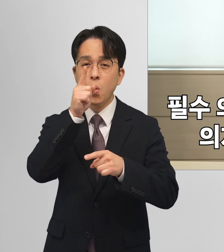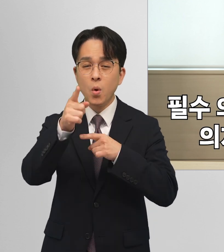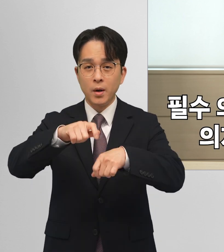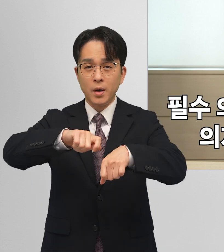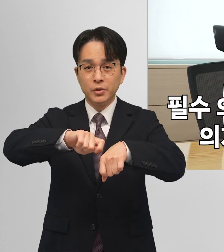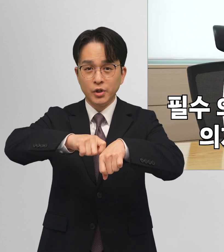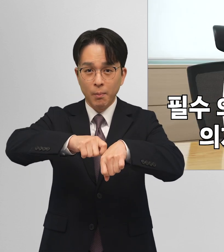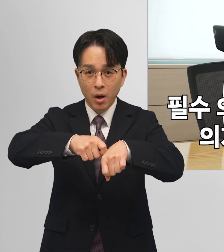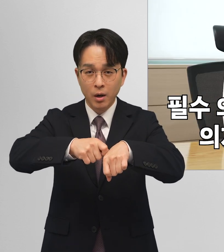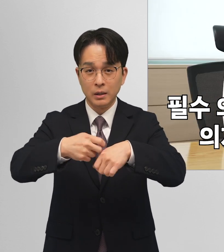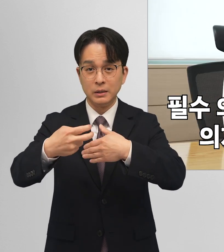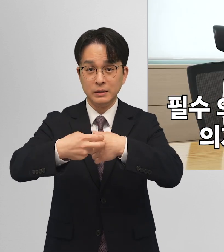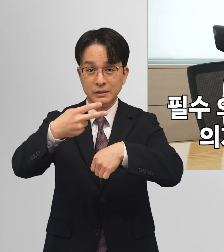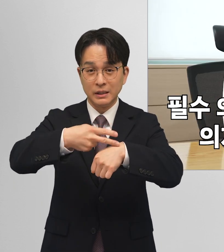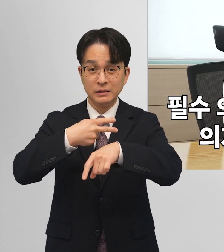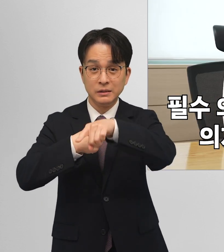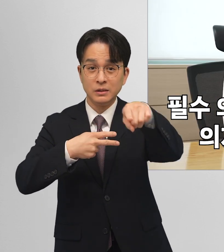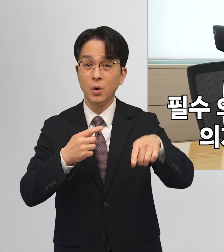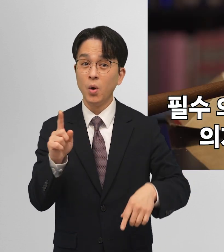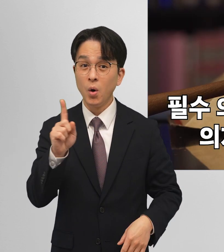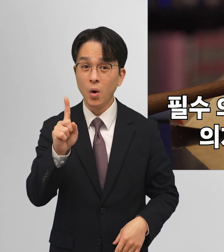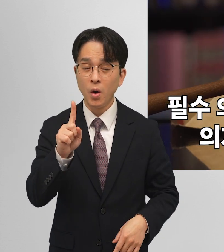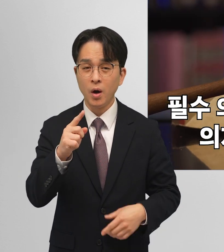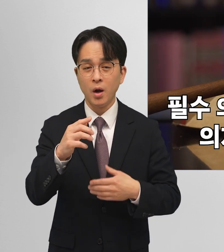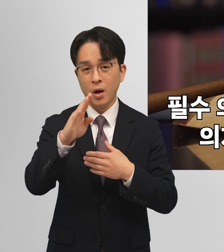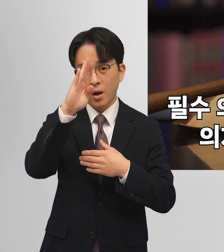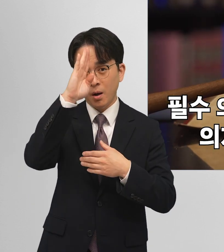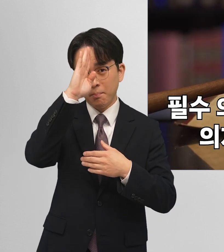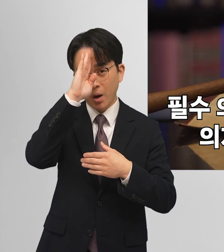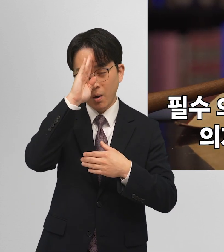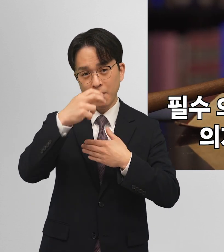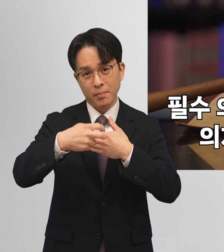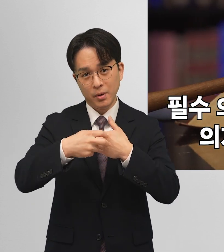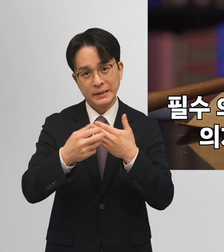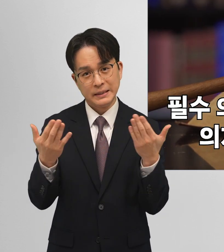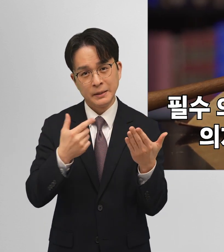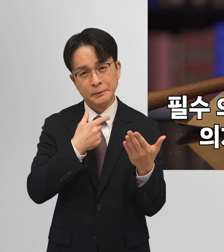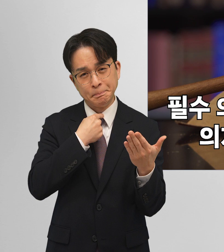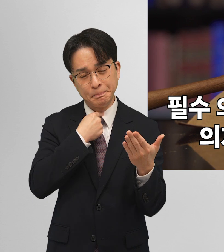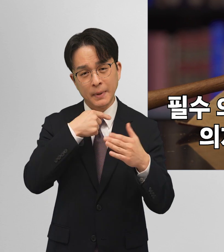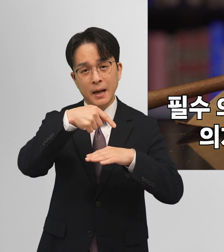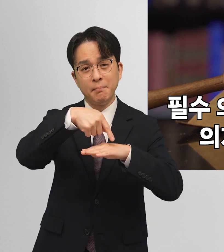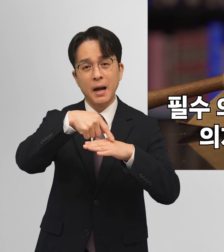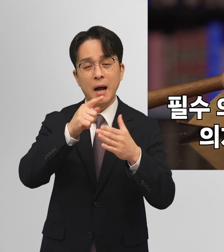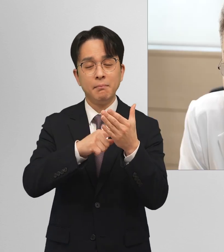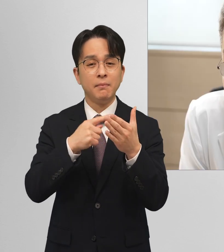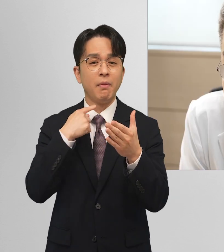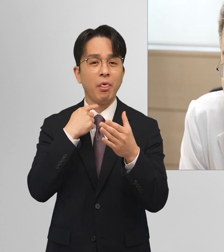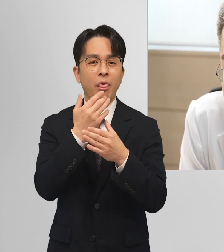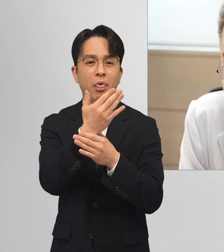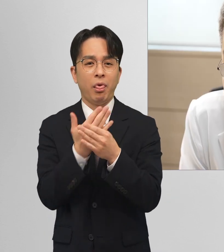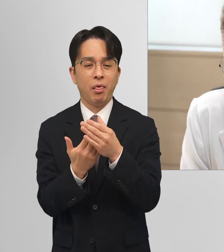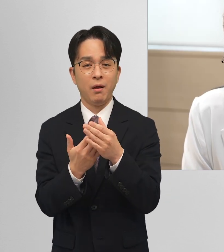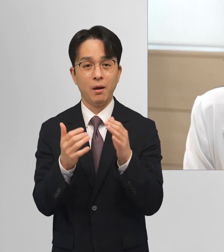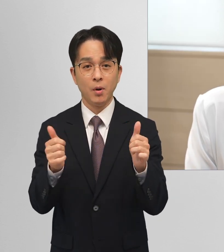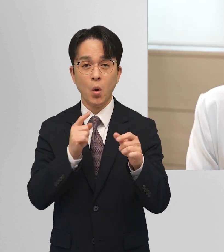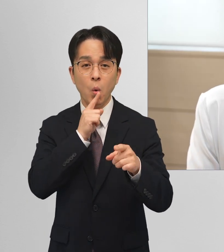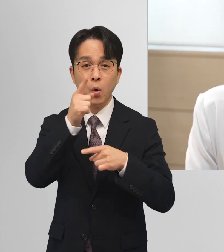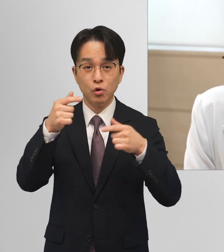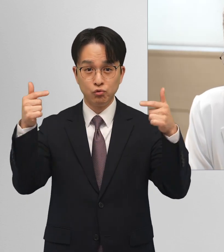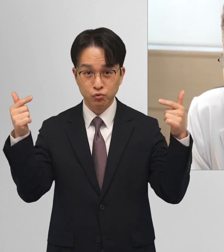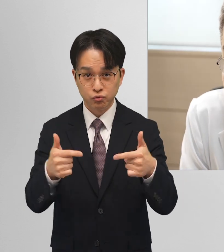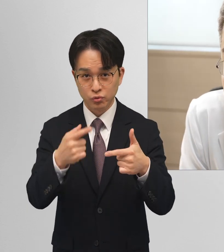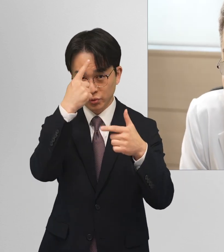종사하는 분들이 의지를 꺾이는 것 중에 하나가 이와 같은 의료사고에 대한 형사처벌이 있습니다. 의료사고 안전망의